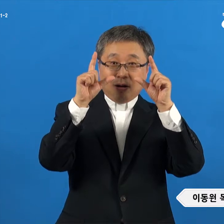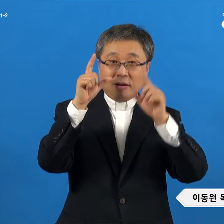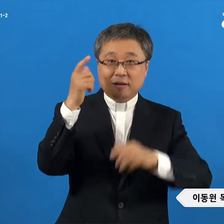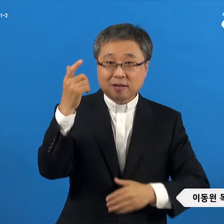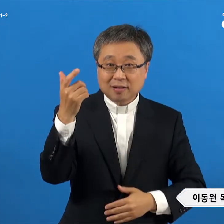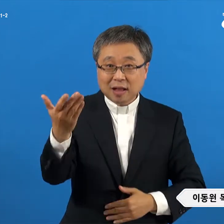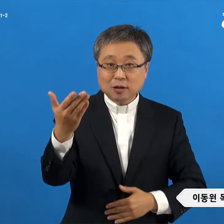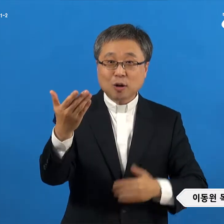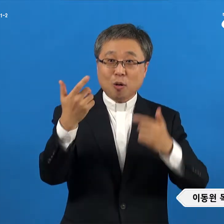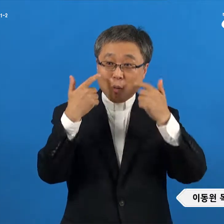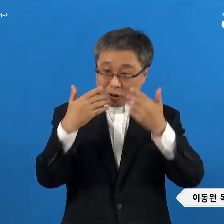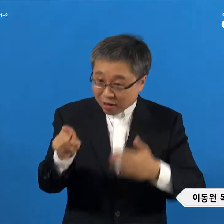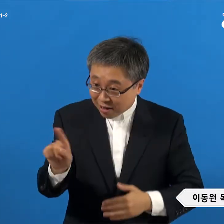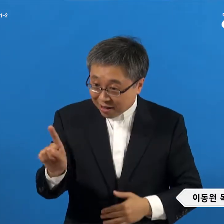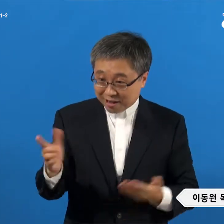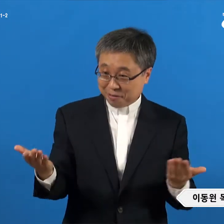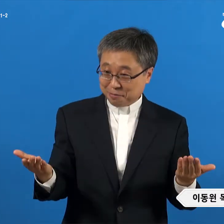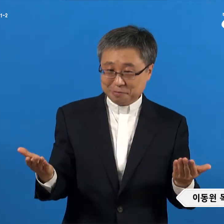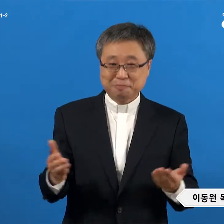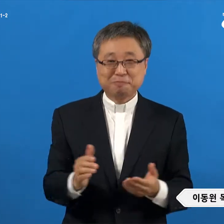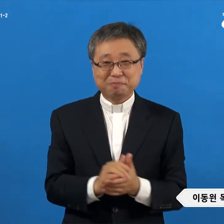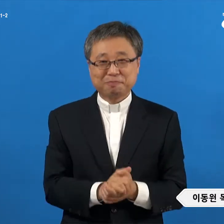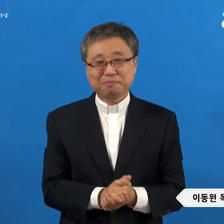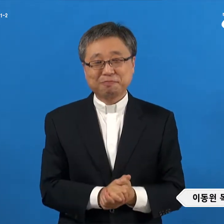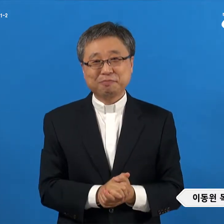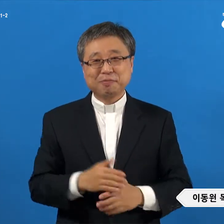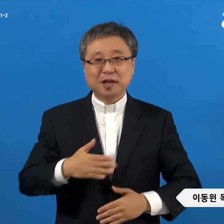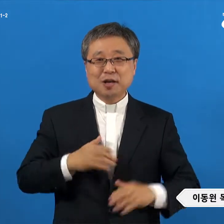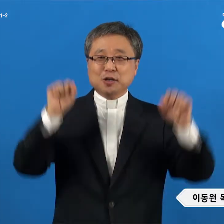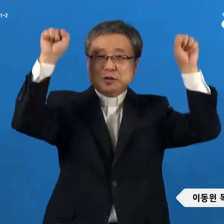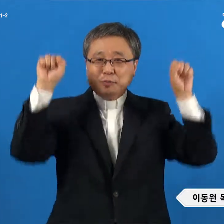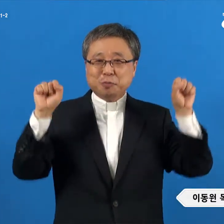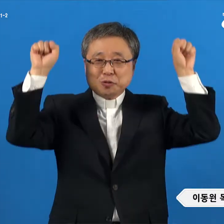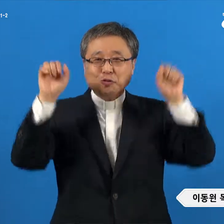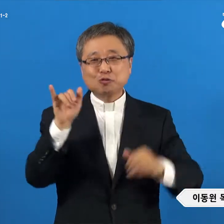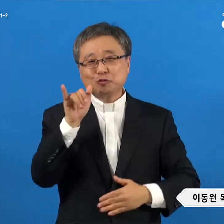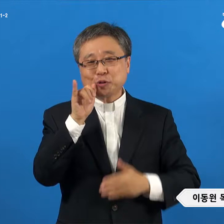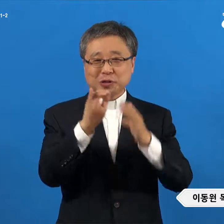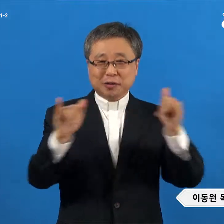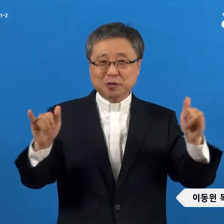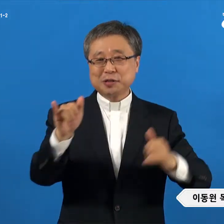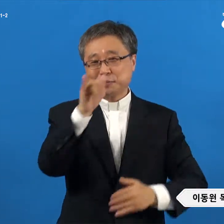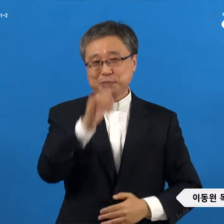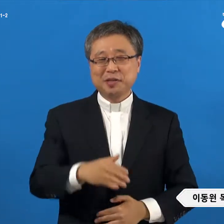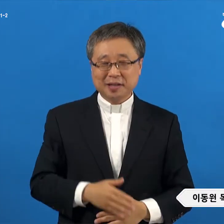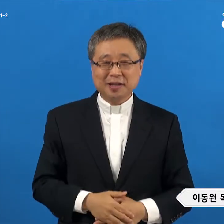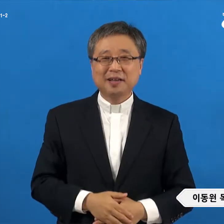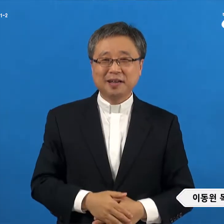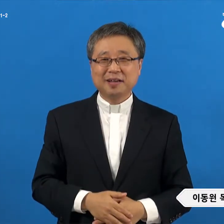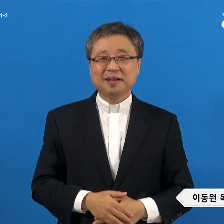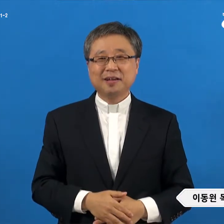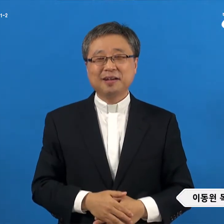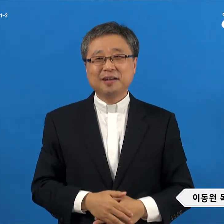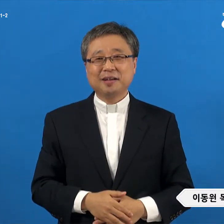혹시? 예. 스포츠 중독자들도 있어요. 예. 예. 그런가 하면